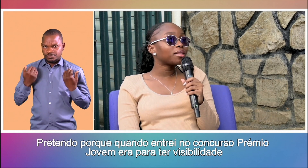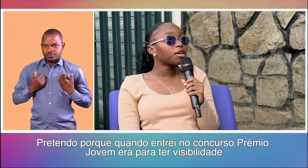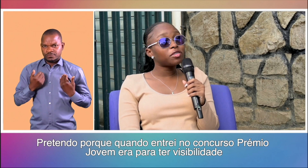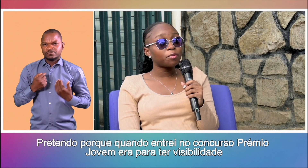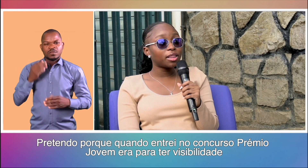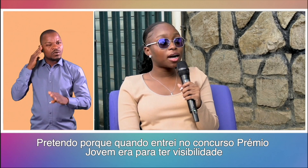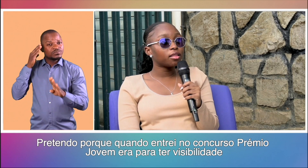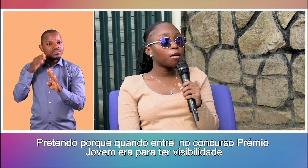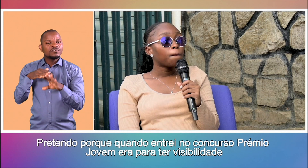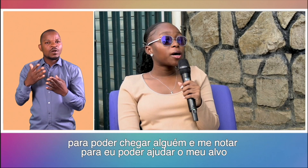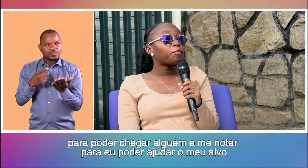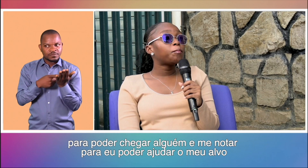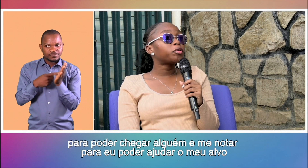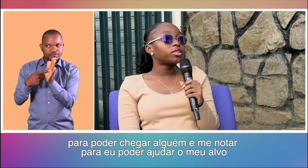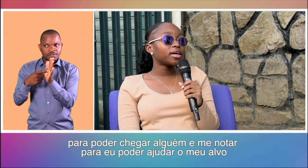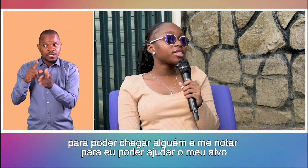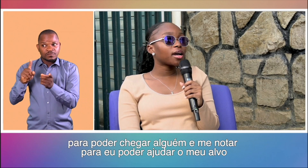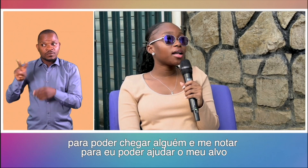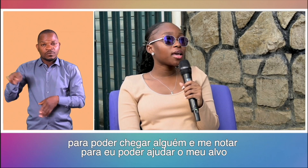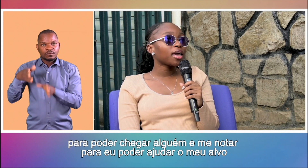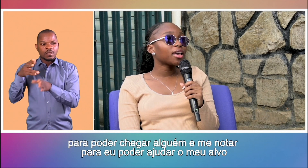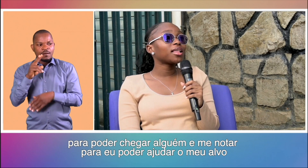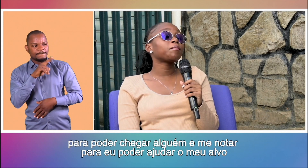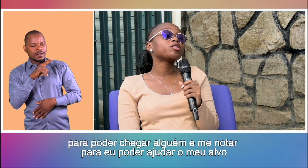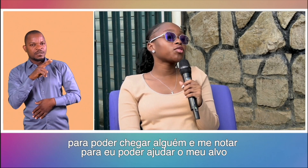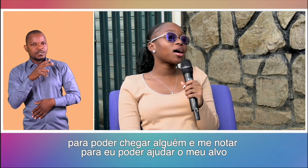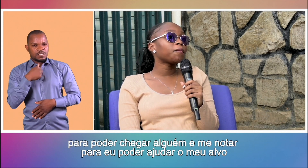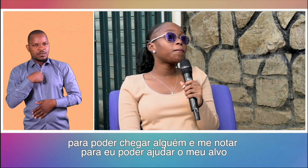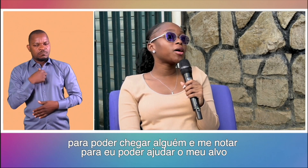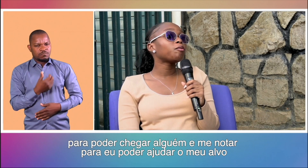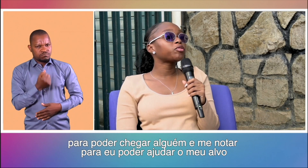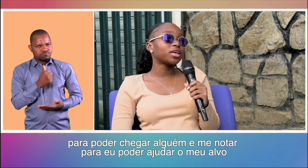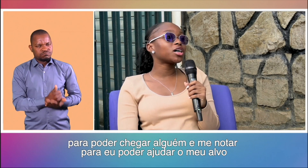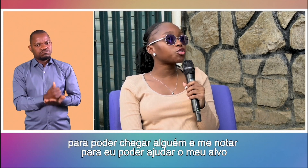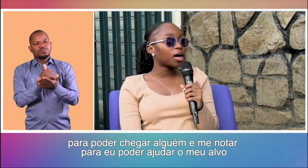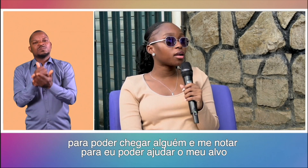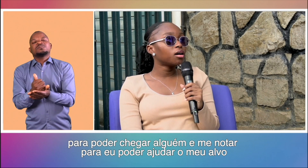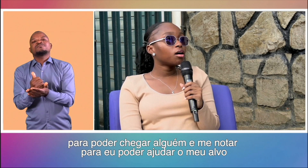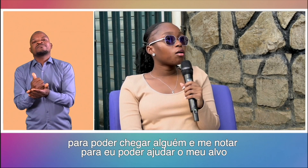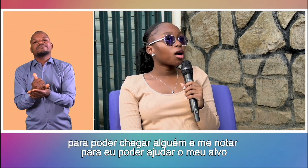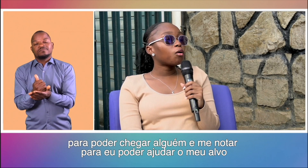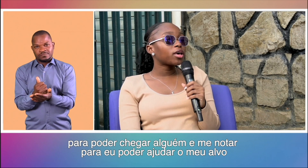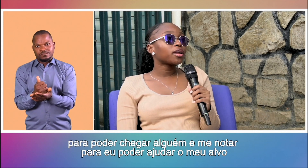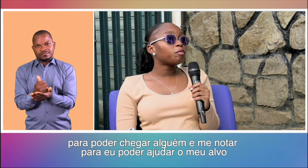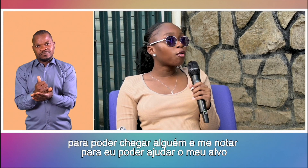ter visibilidade, para poder chegar a alguém e alguém me notar, para eu poder ajudar ao que era o meu